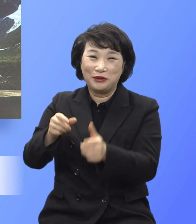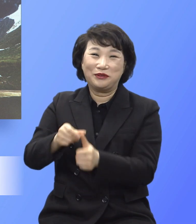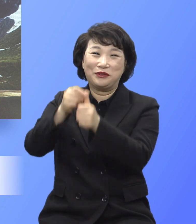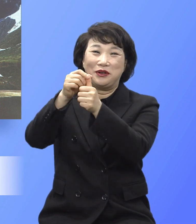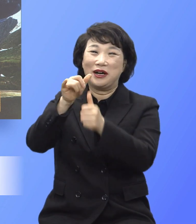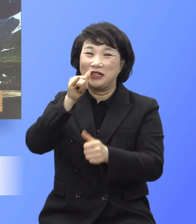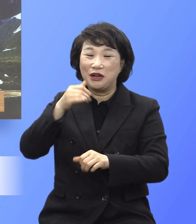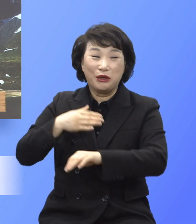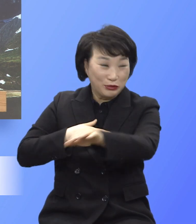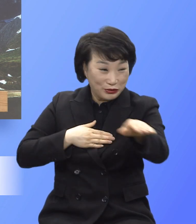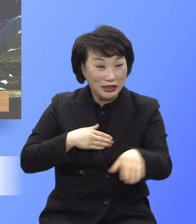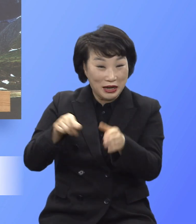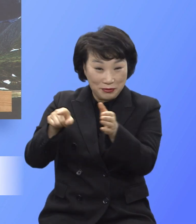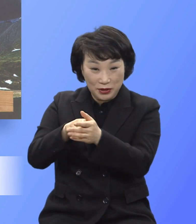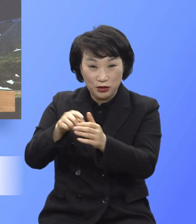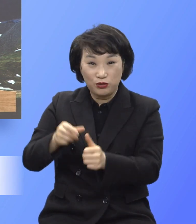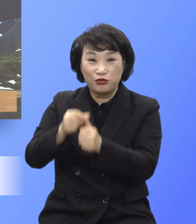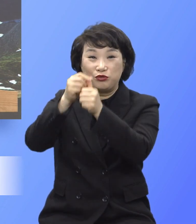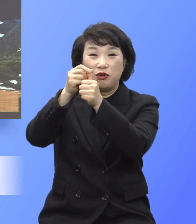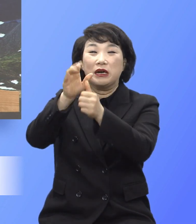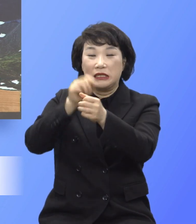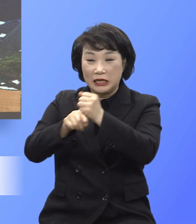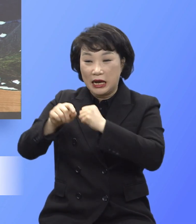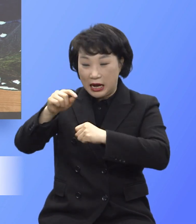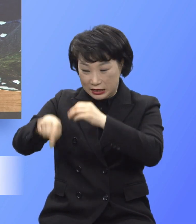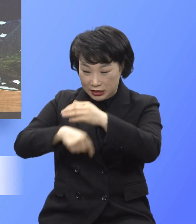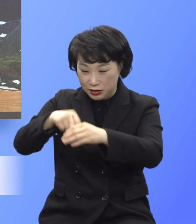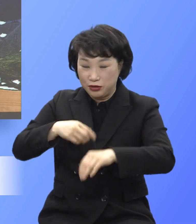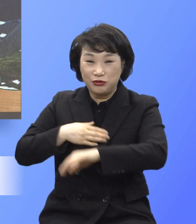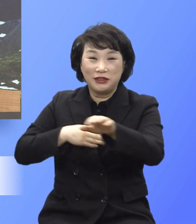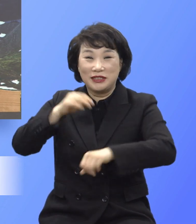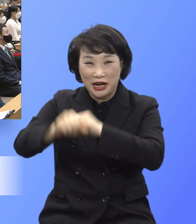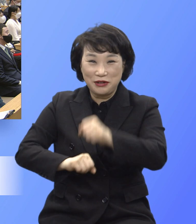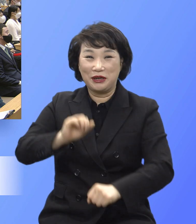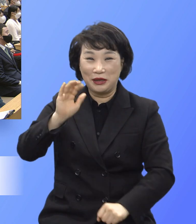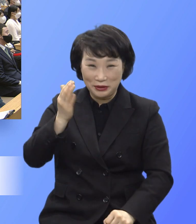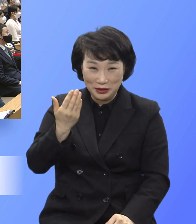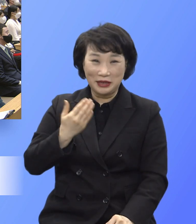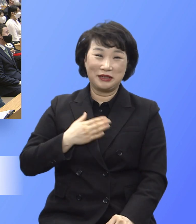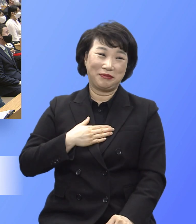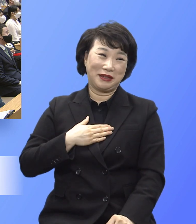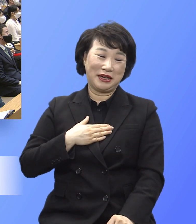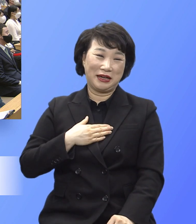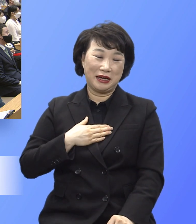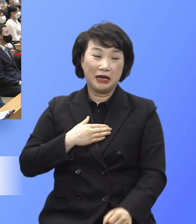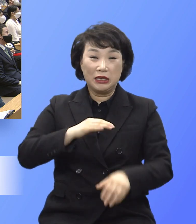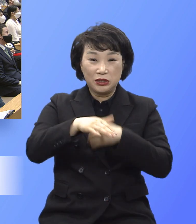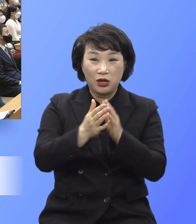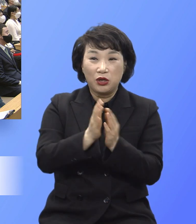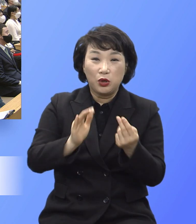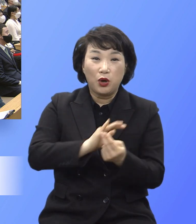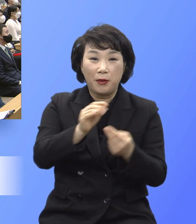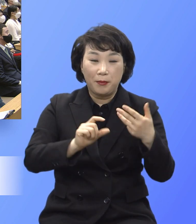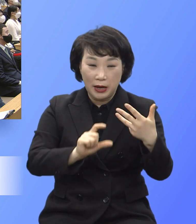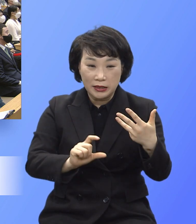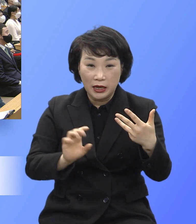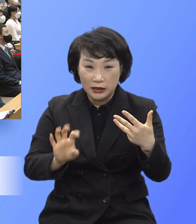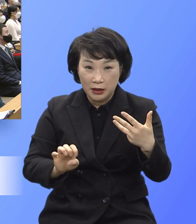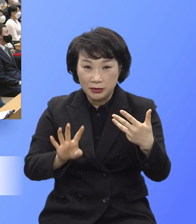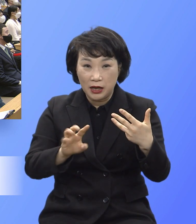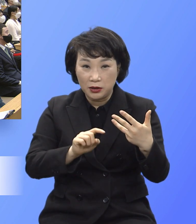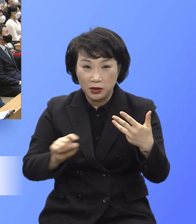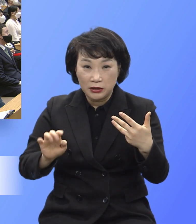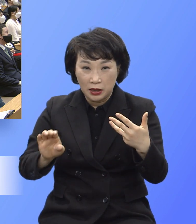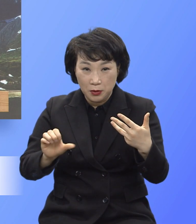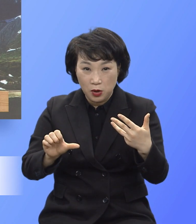구원받고 우리가 믿고 진리 안에서 자유케 된 것이라 이 말입니다. 요한복음 8장